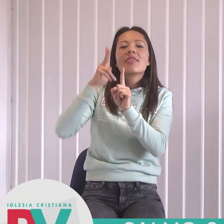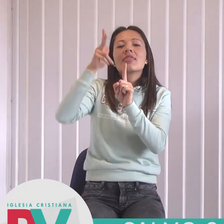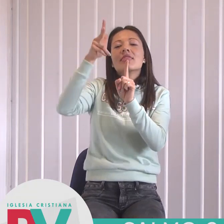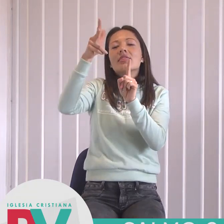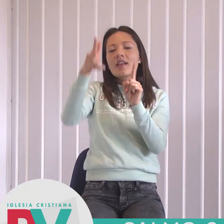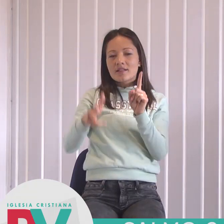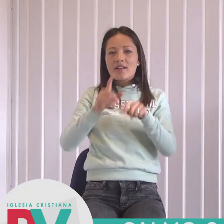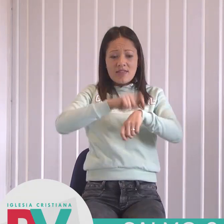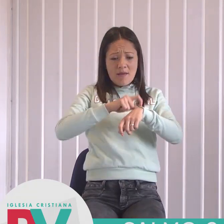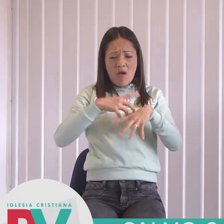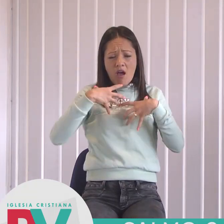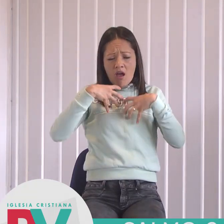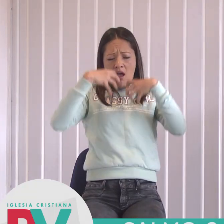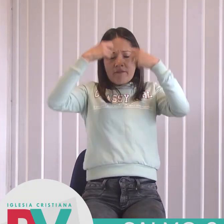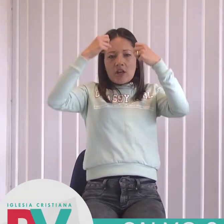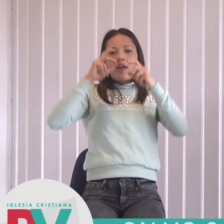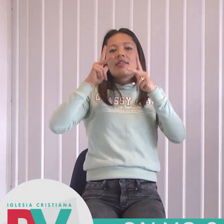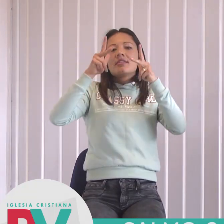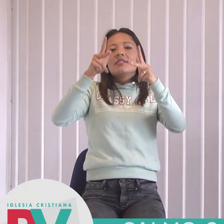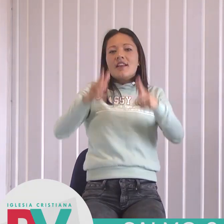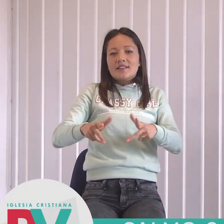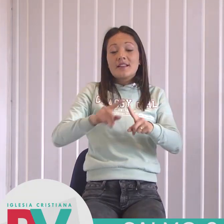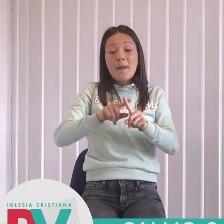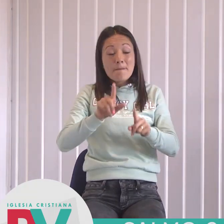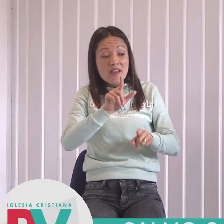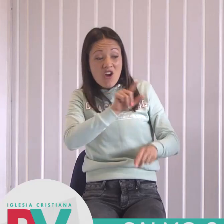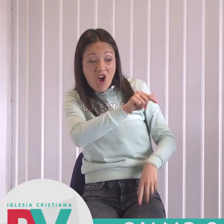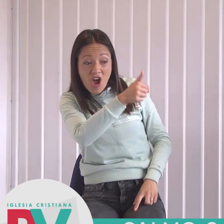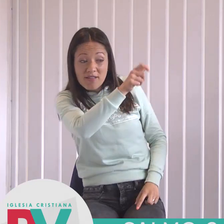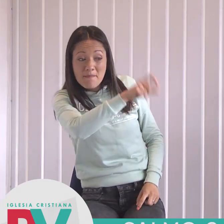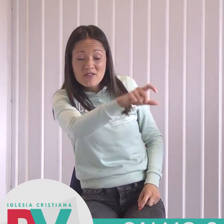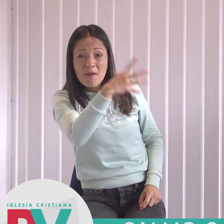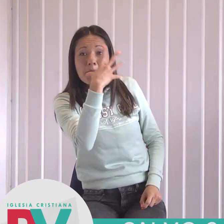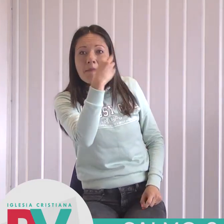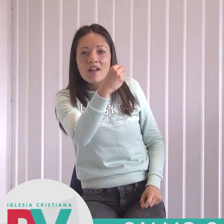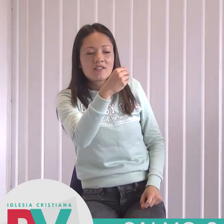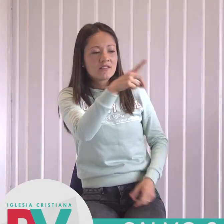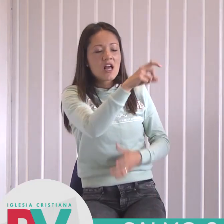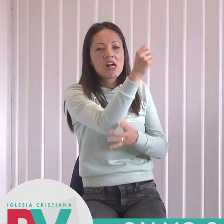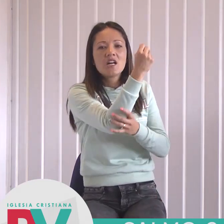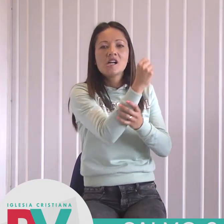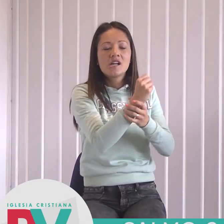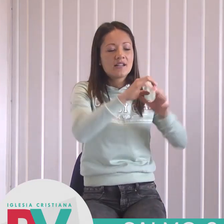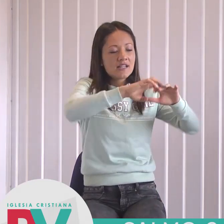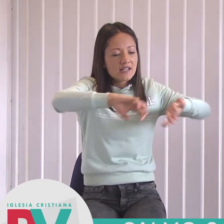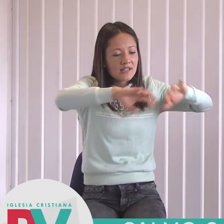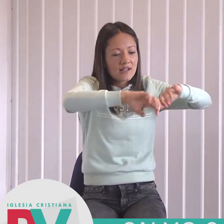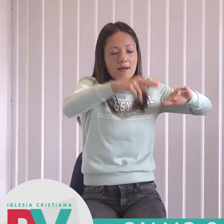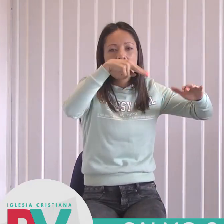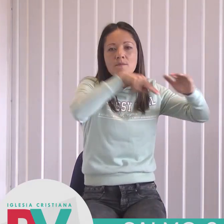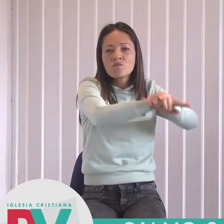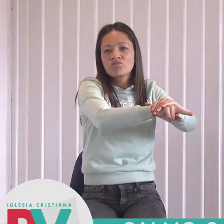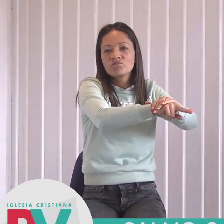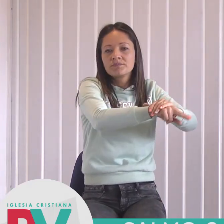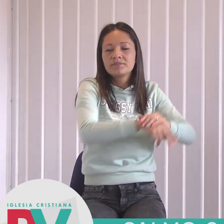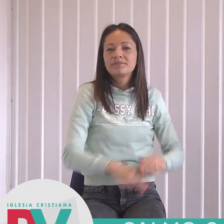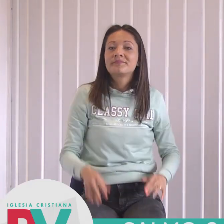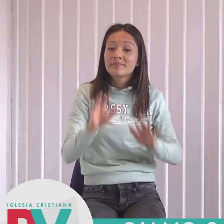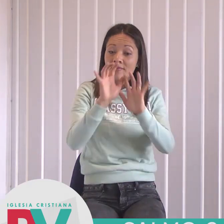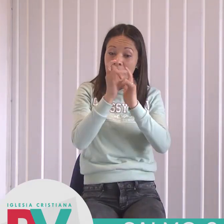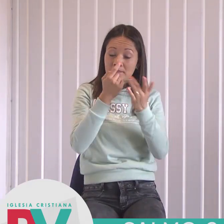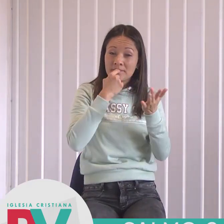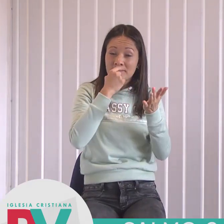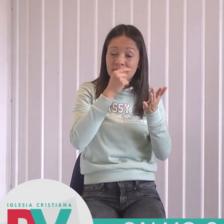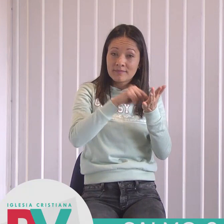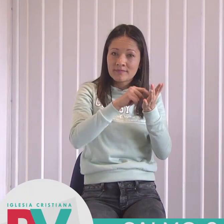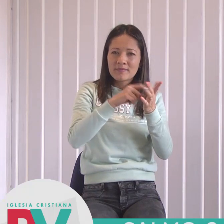los días de aflicción, en tanto que para el impío se cava el hoyo. Quiero contarle una cosa, la palabra